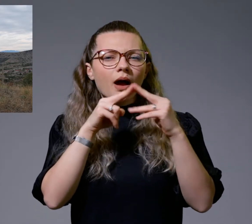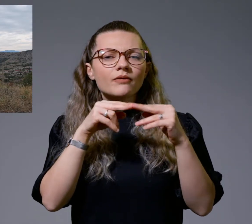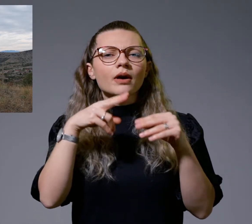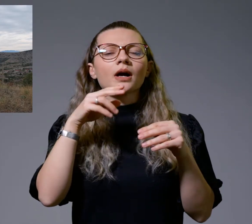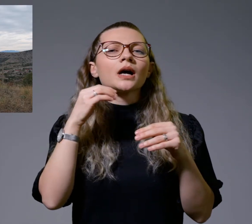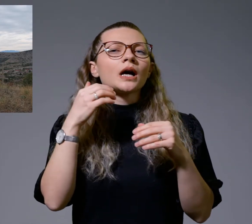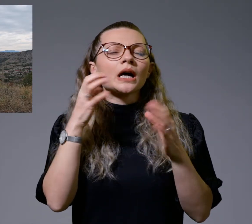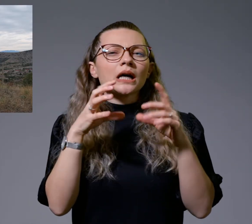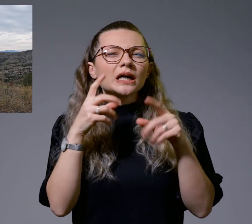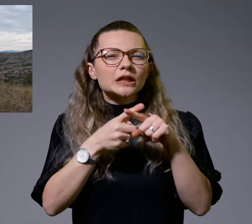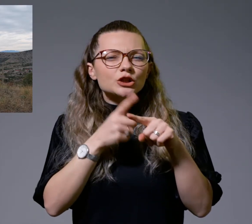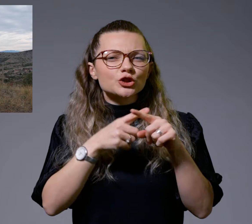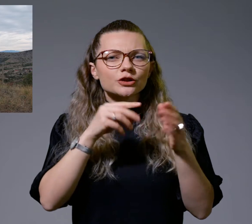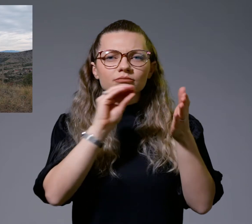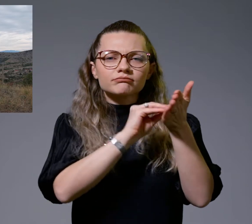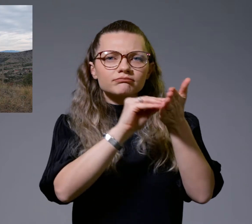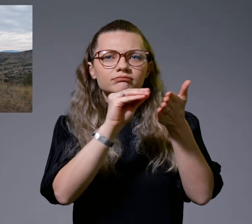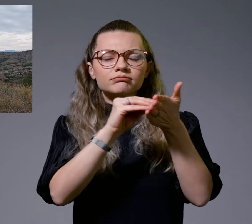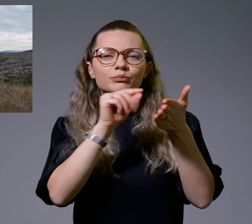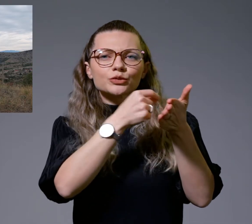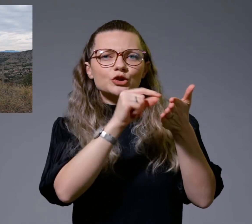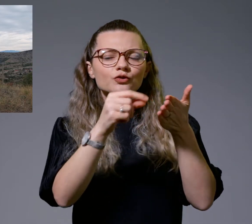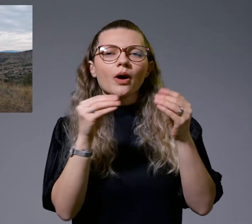букви, испишане епитетот на Богородица.